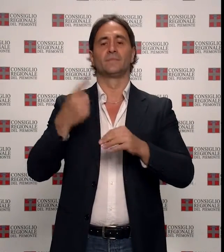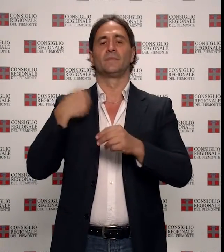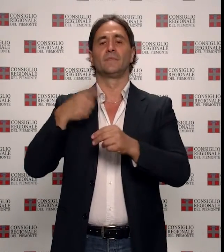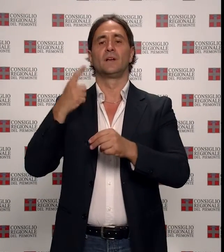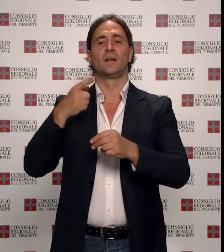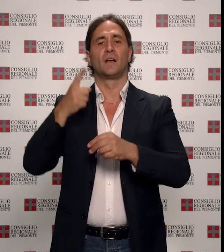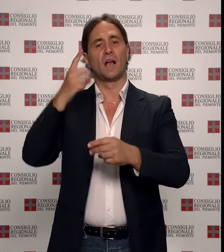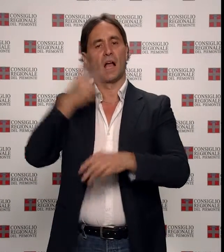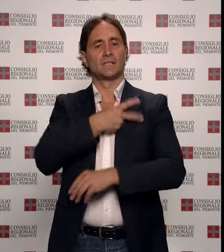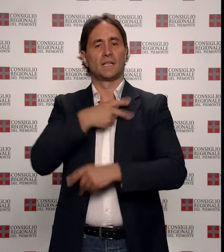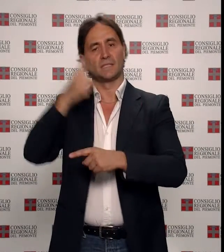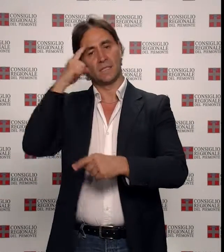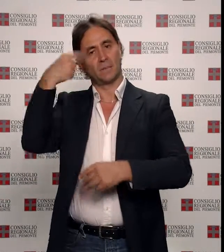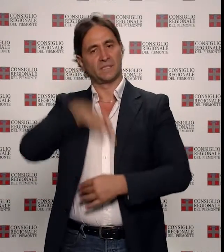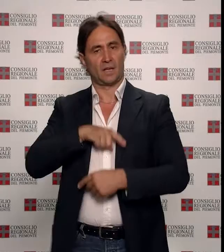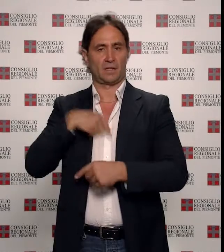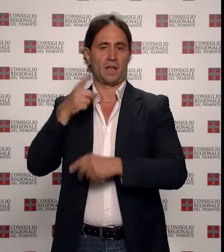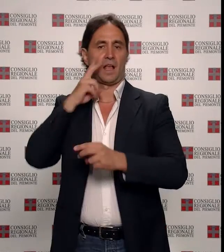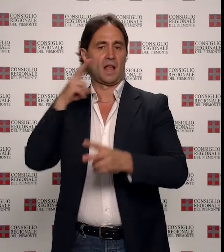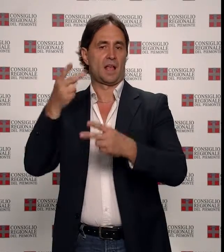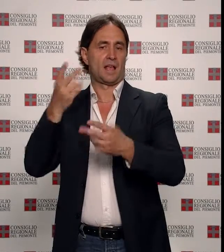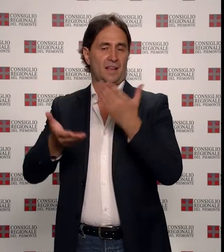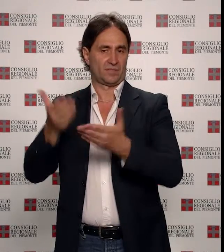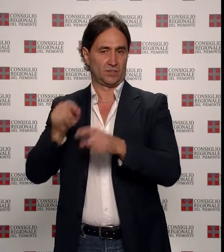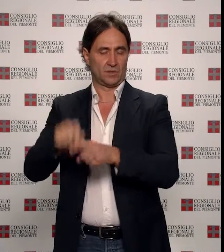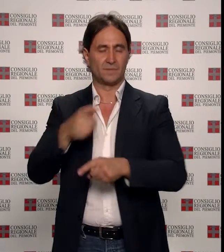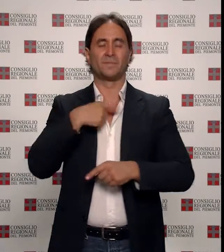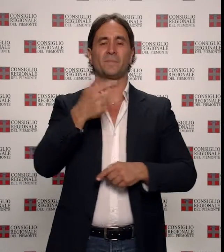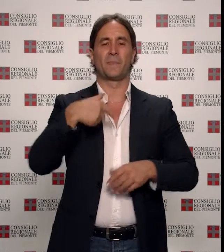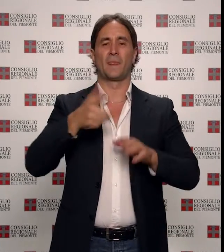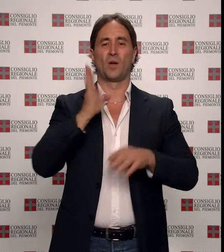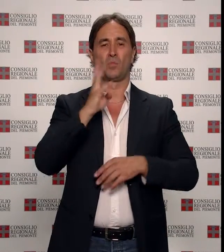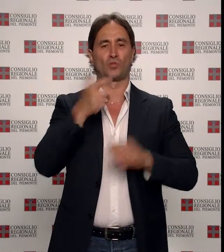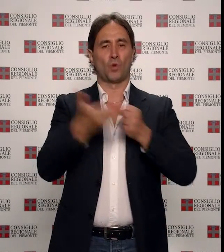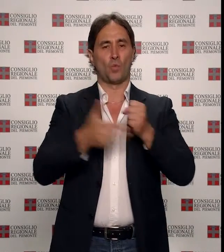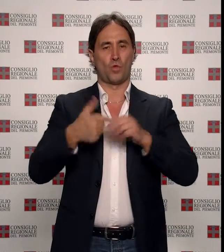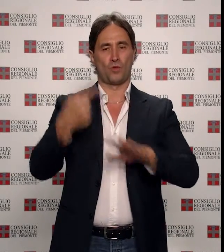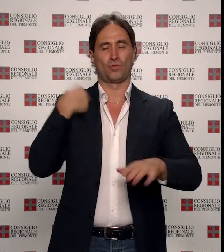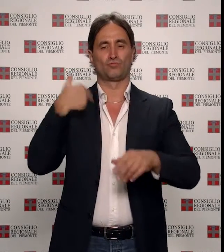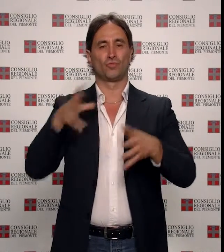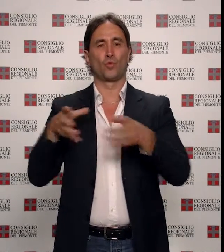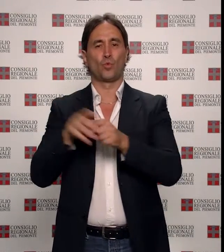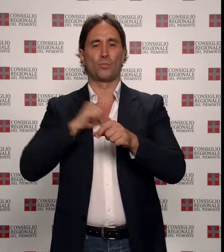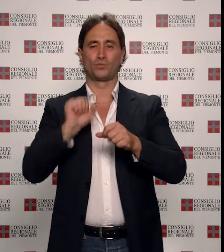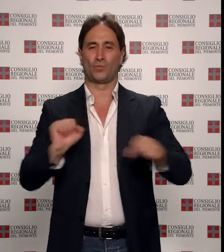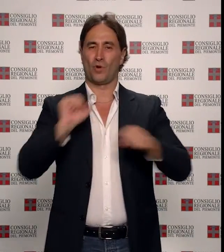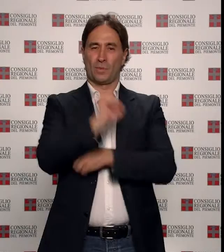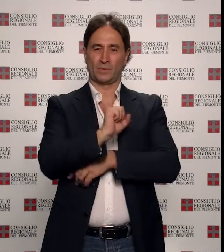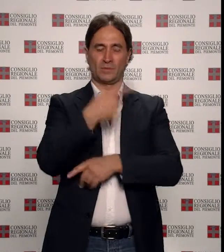psichiatrica. In apertura della seduta del 14 luglio, su richiesta dei gruppi di opposizione, il presidente della giunta regionale ha